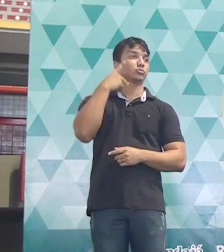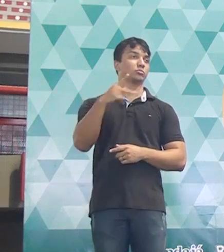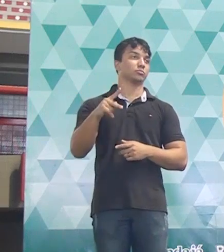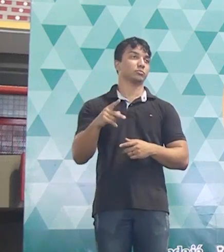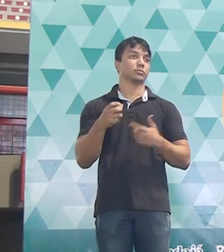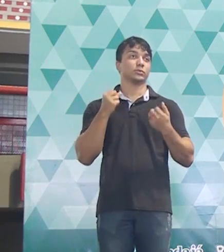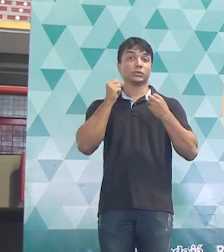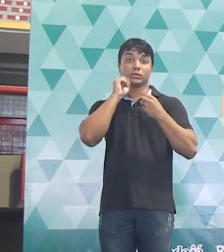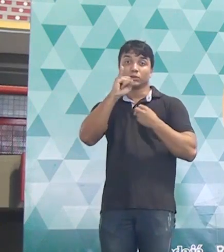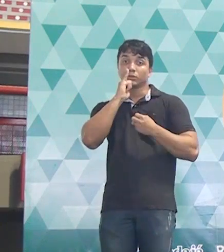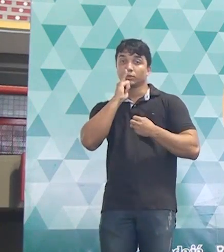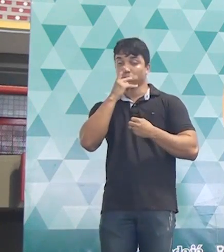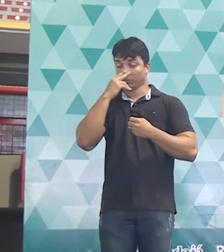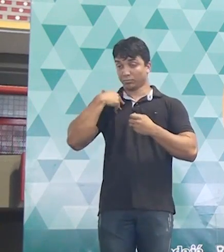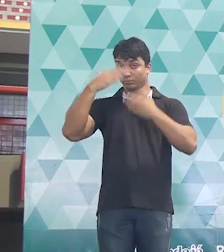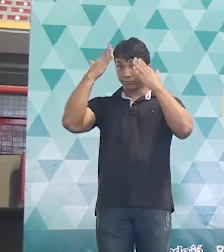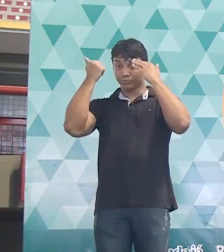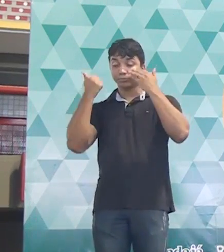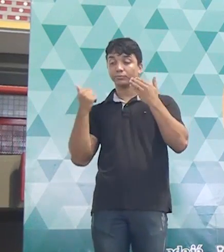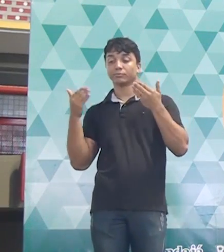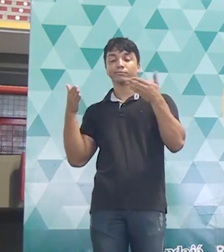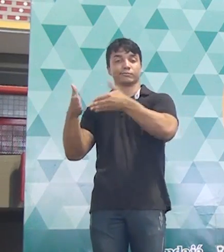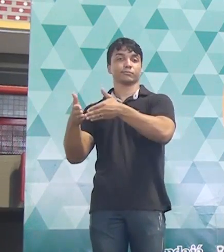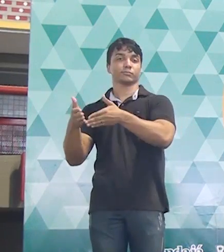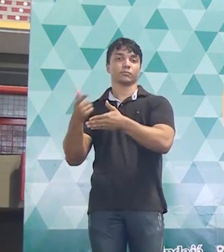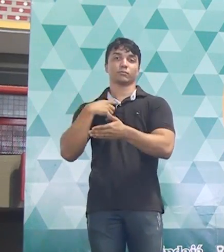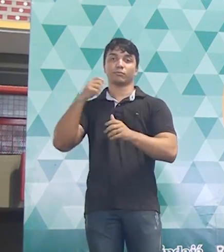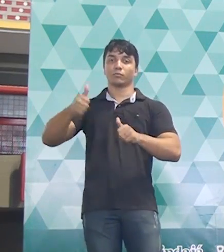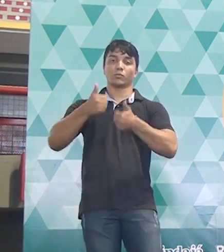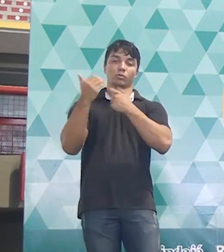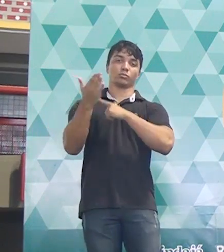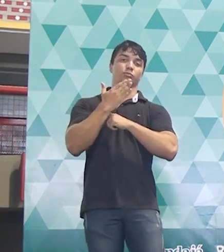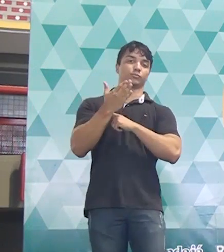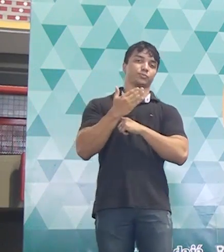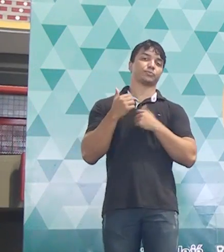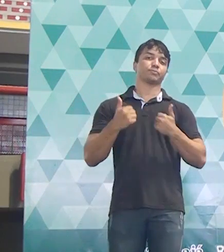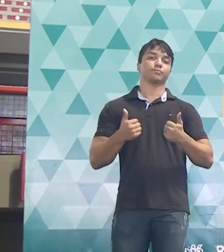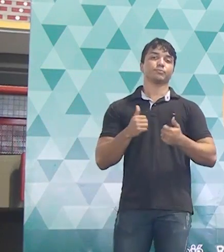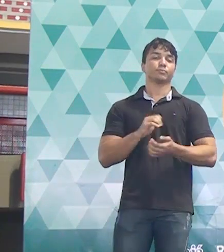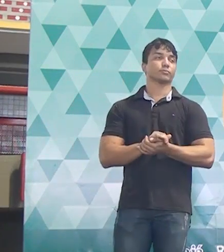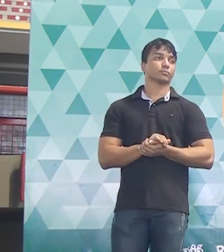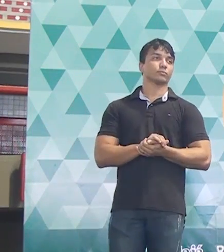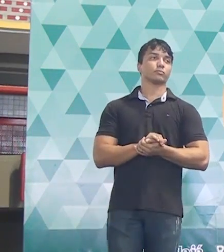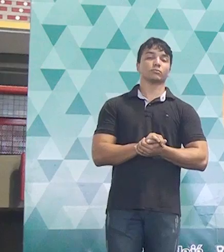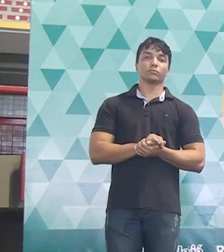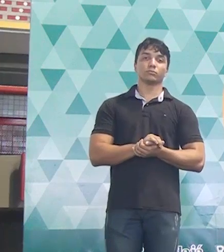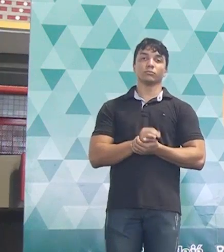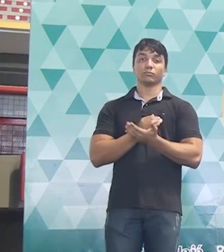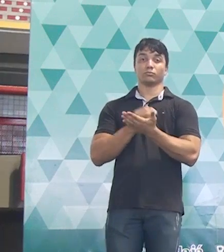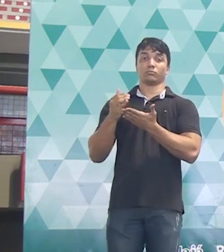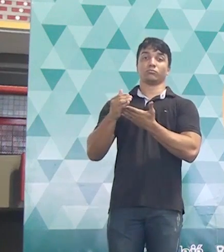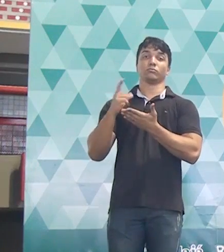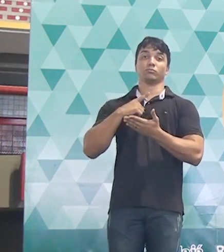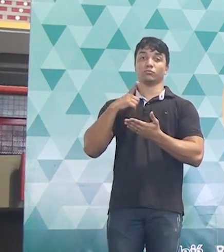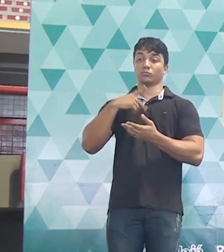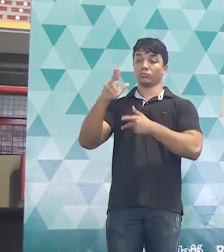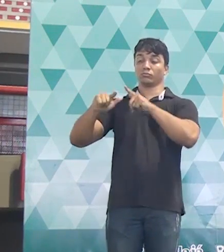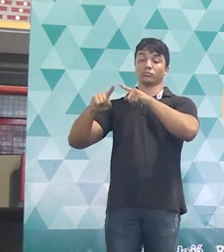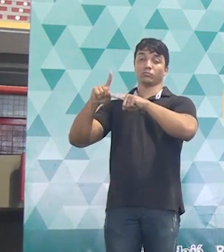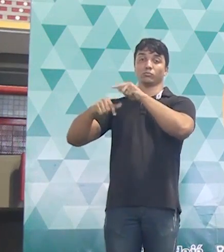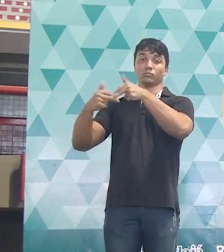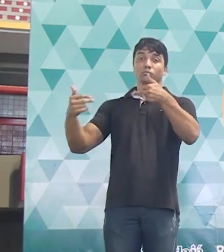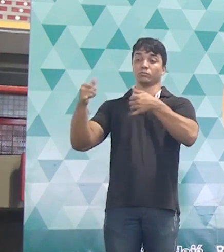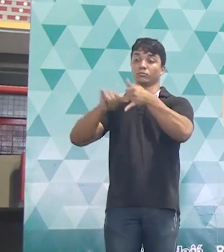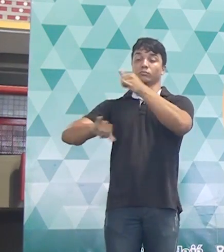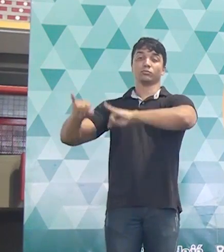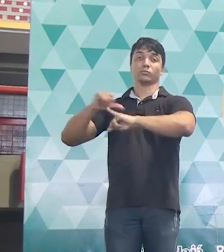você souber sobre substâncias químicas, melhor até mesmo para o seu dia a dia. Bom, mas vamos começar. As substâncias químicas, elas